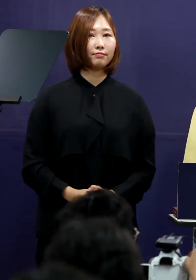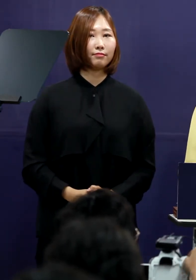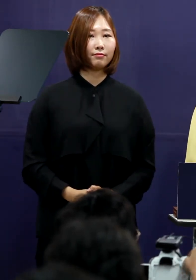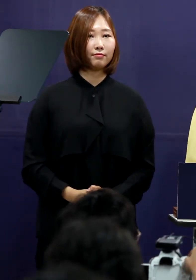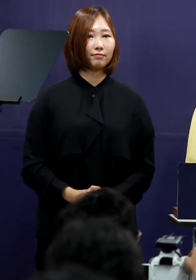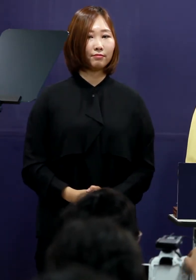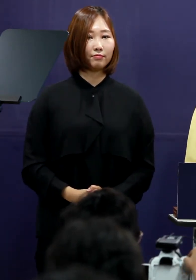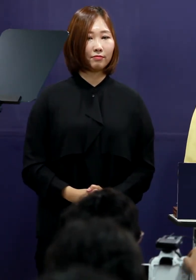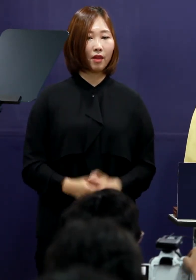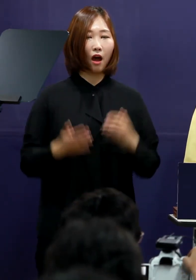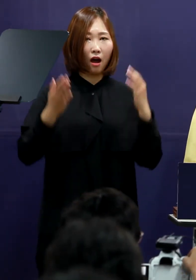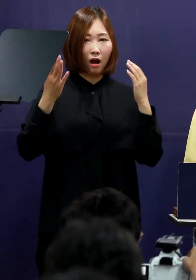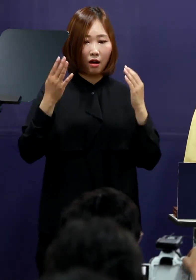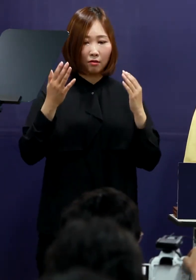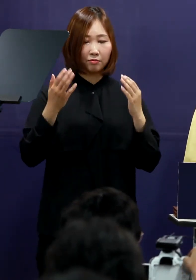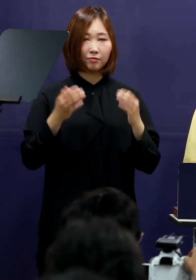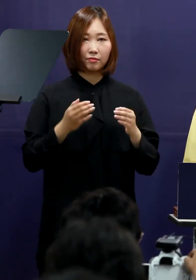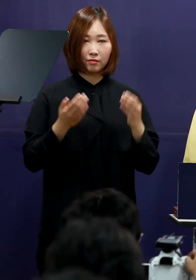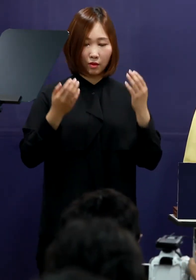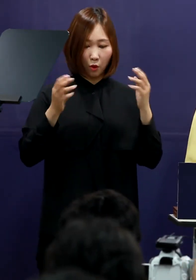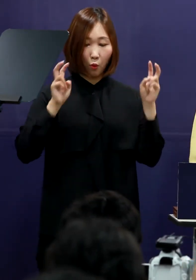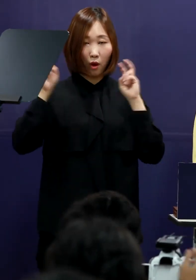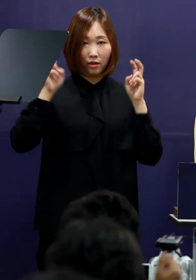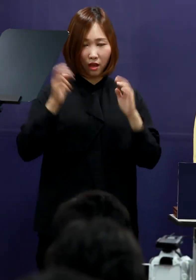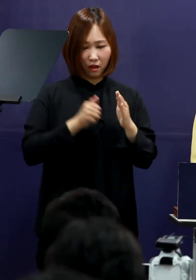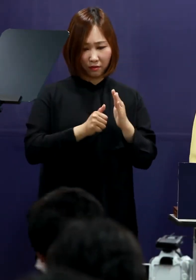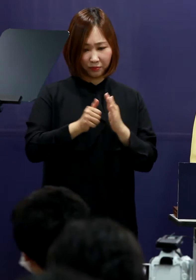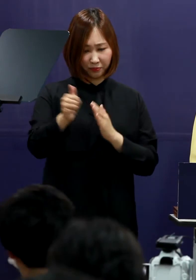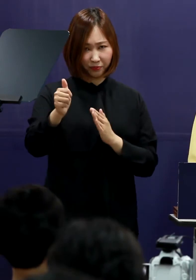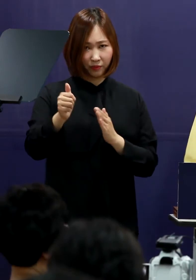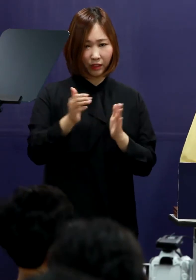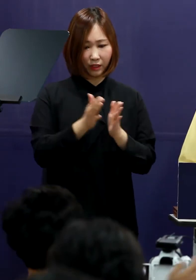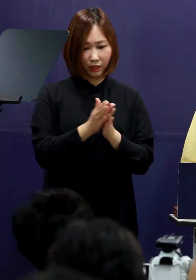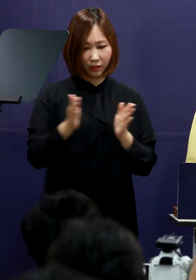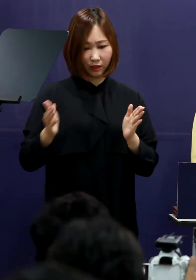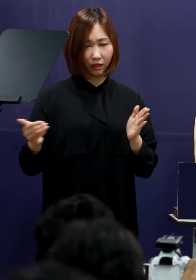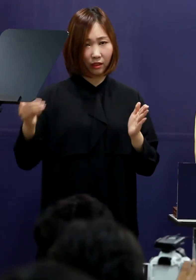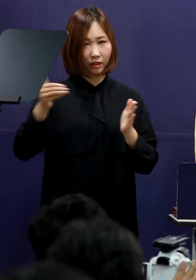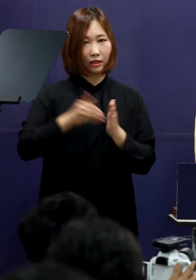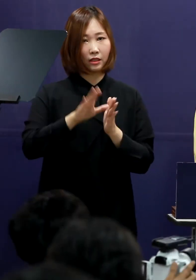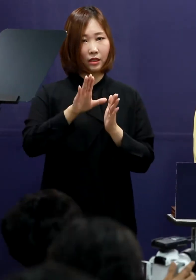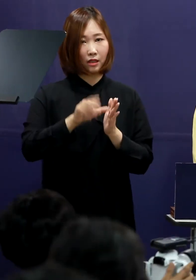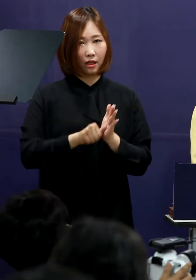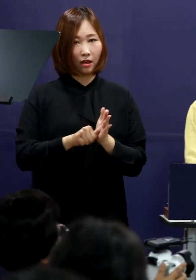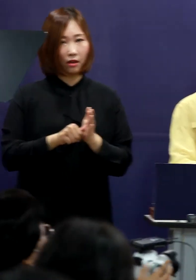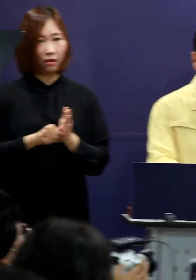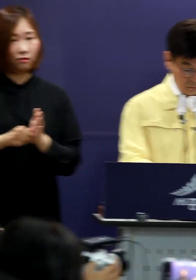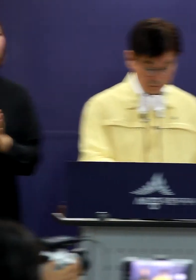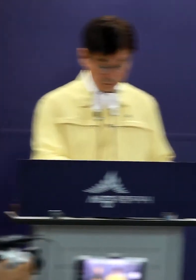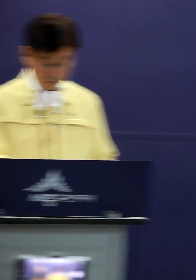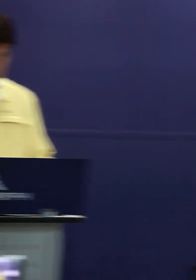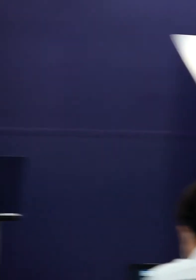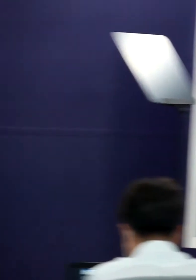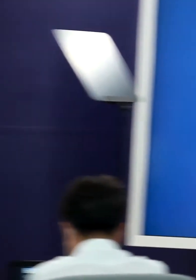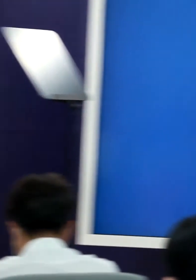출퇴근 시간대 버스 전용차로 개방에 대한 질문을 영상을 통해 보시겠습니다.